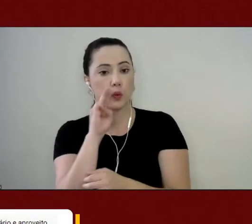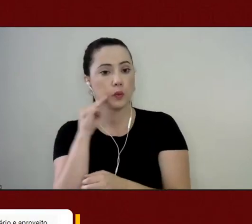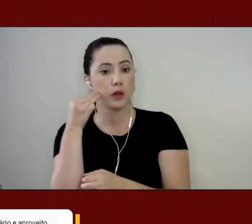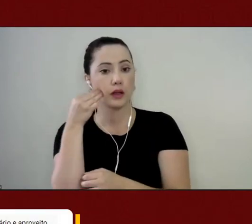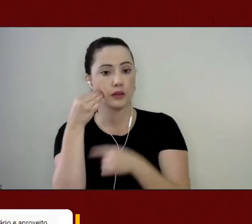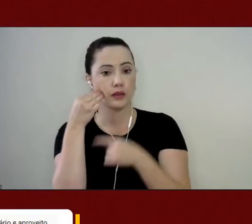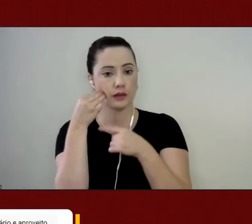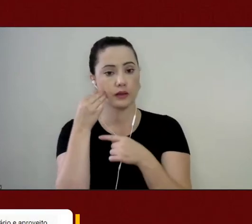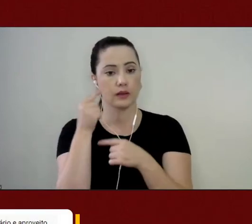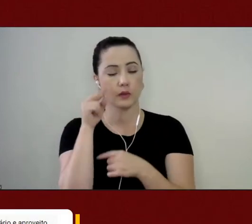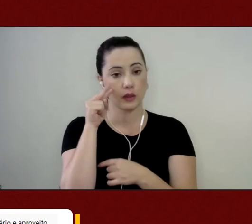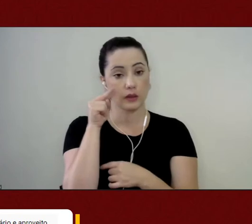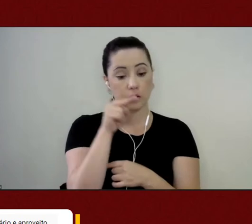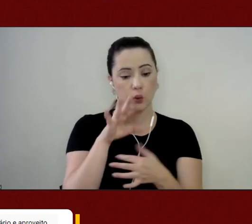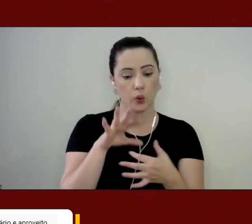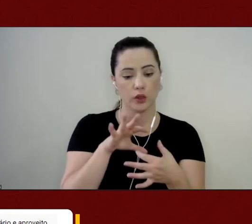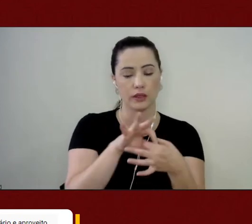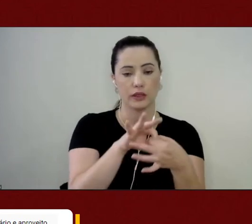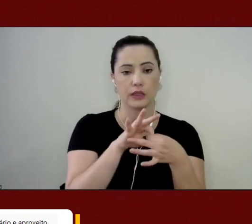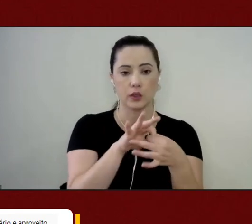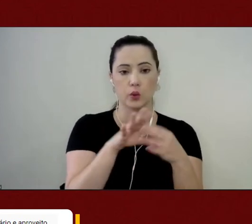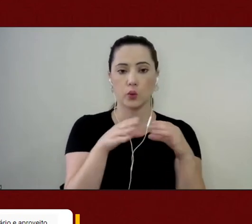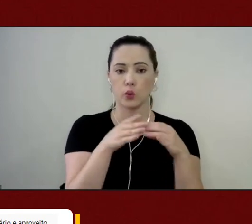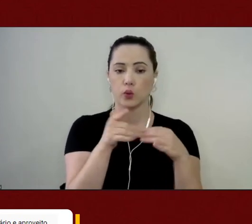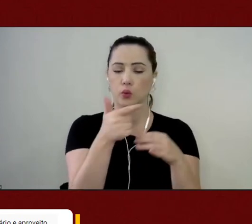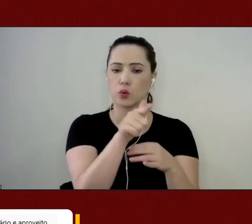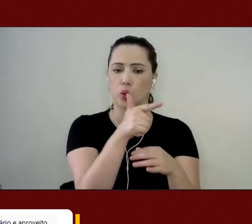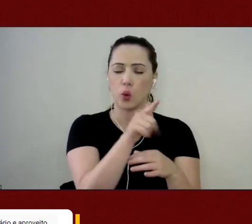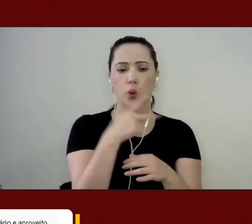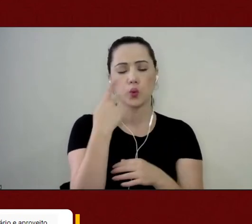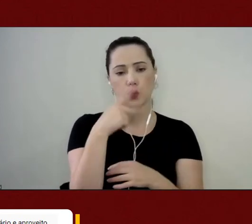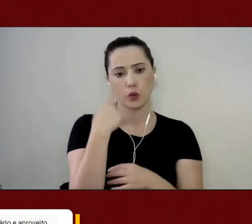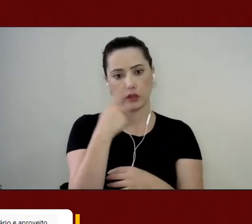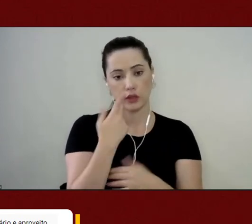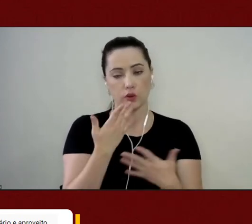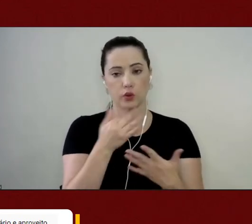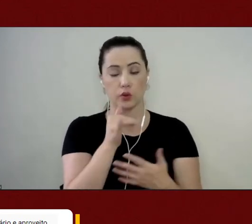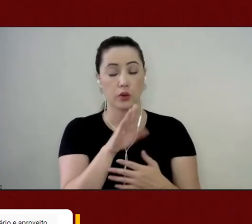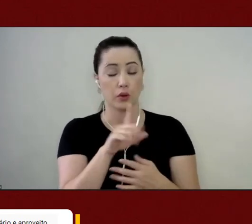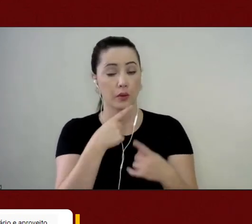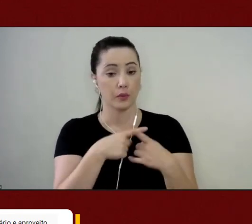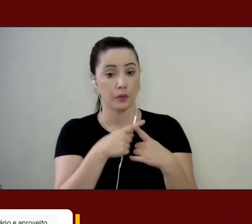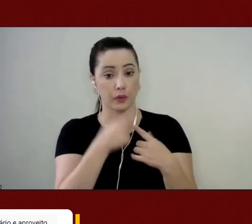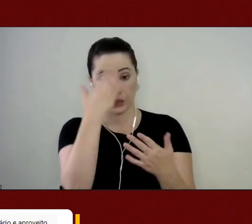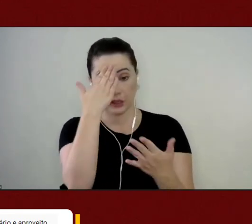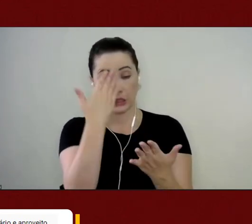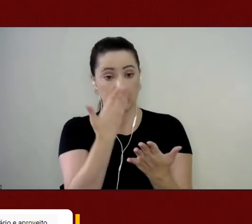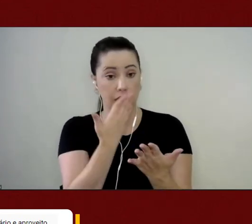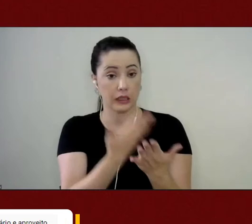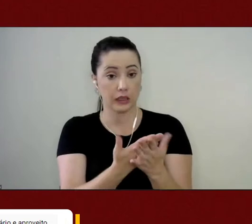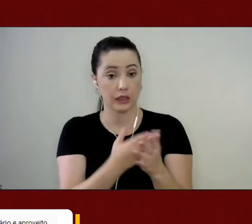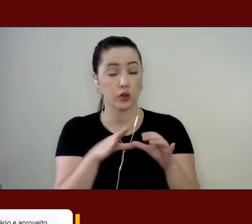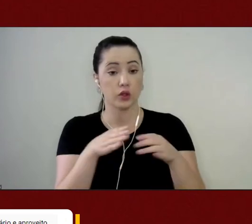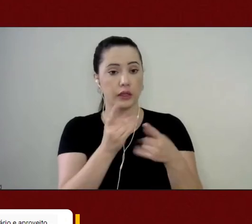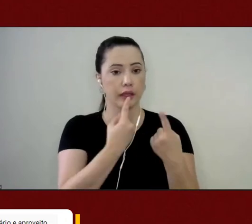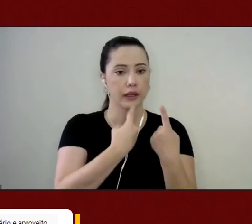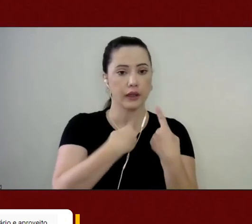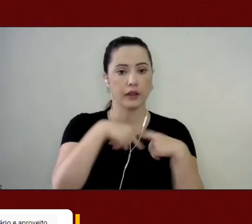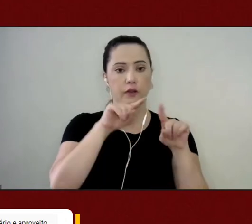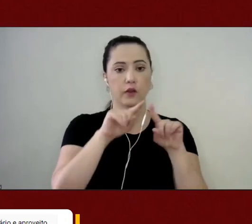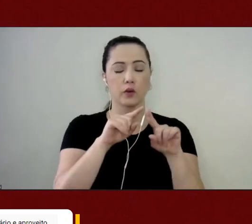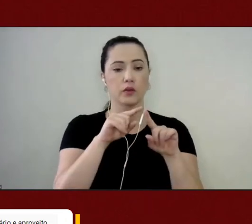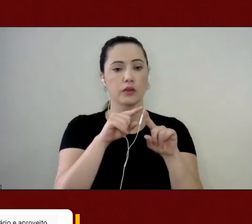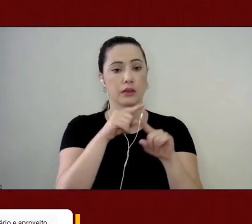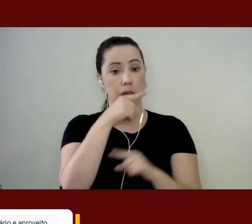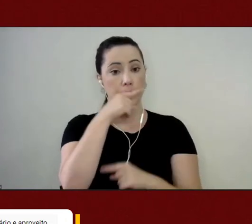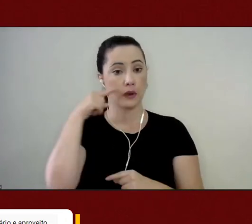dos outros partidos comunistas na aposta histórica de que a Revolução Russa abriu a